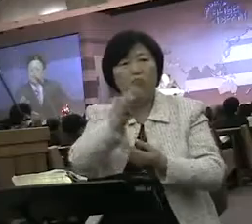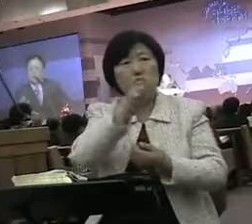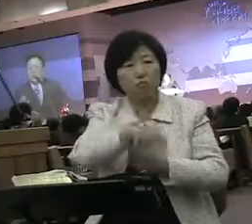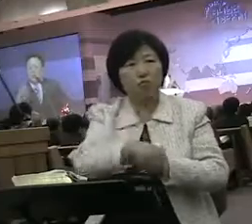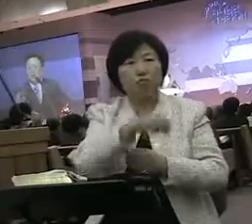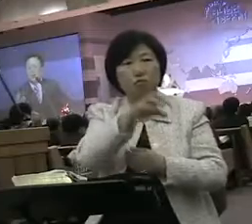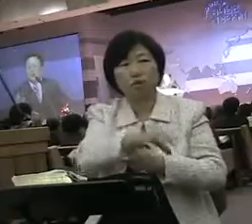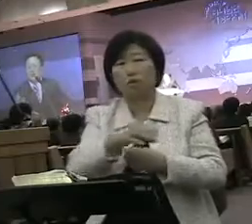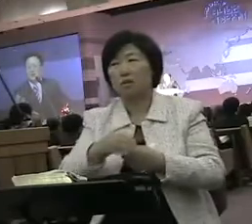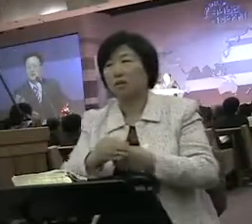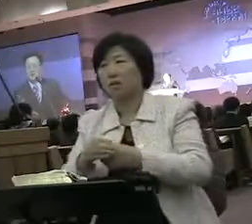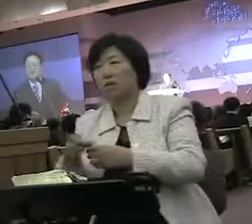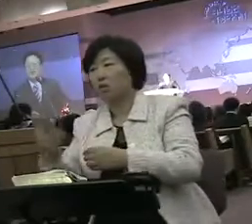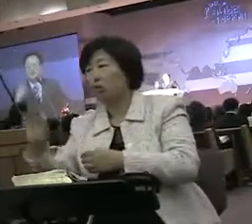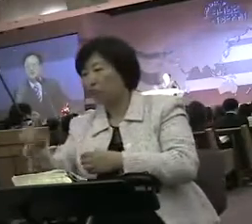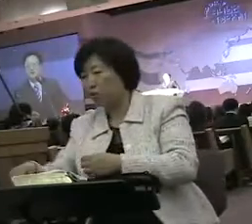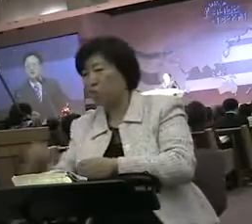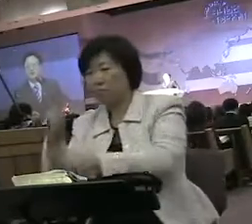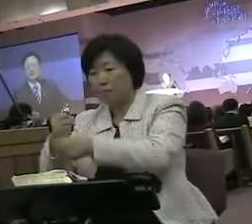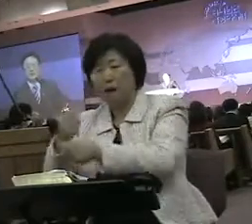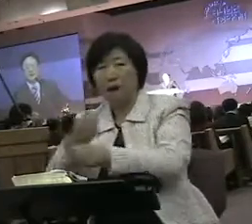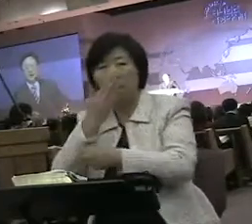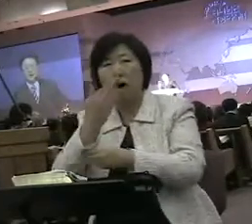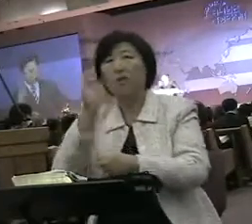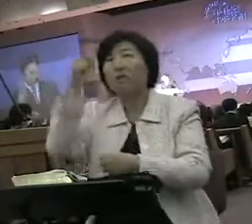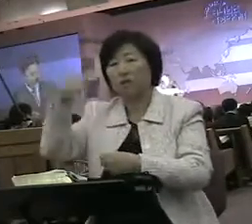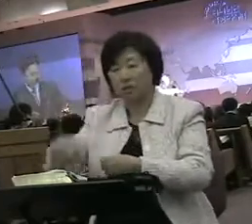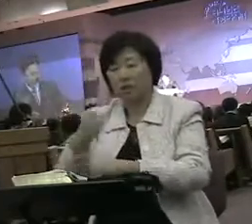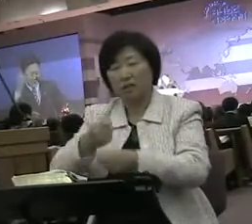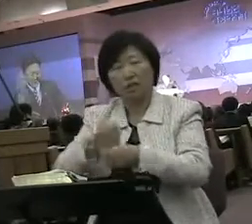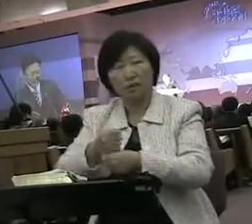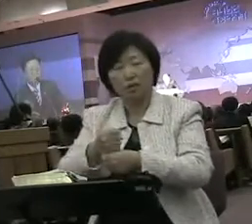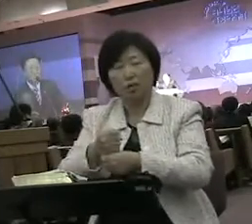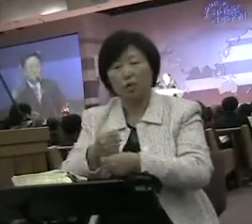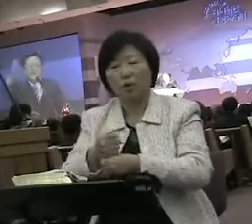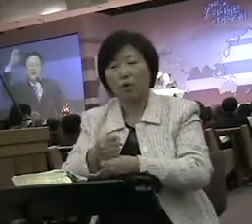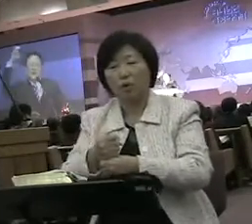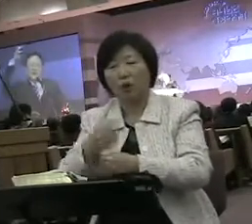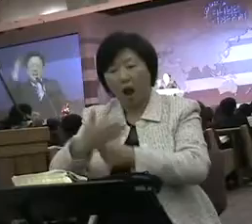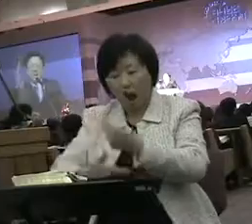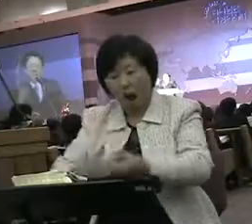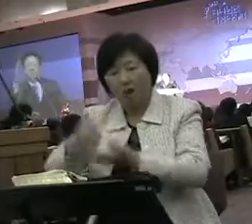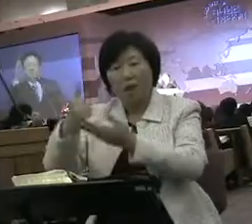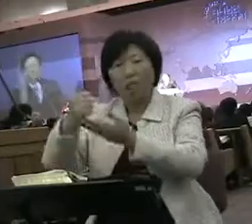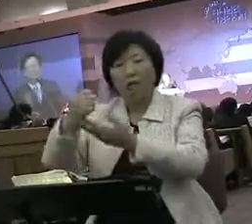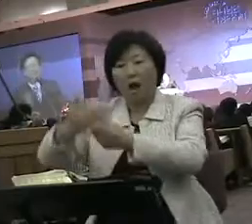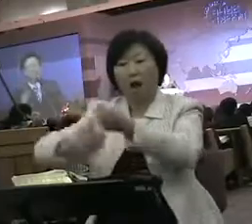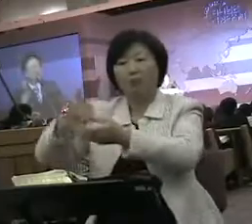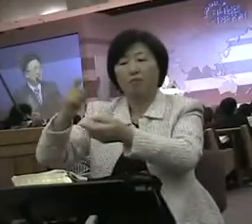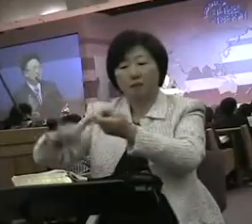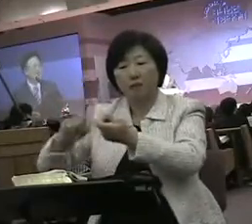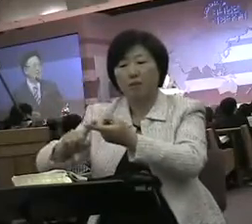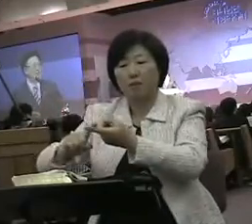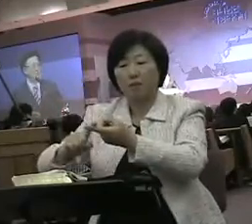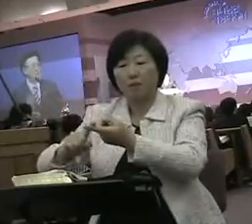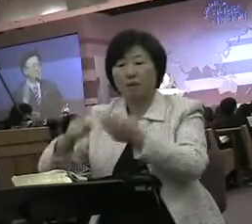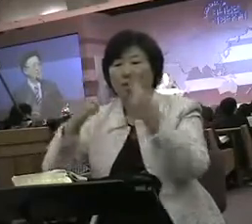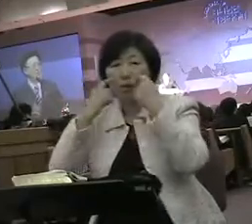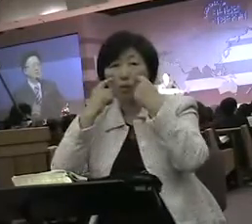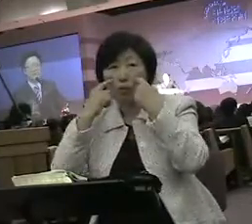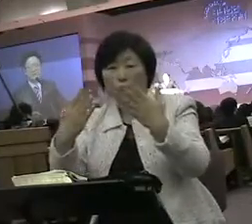천지 창조부터 하나님께서 드러내 주신 우리 하나님의 하나님 되심의 가장 뚜렷한